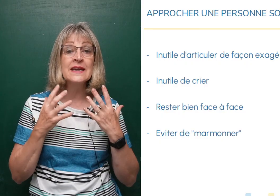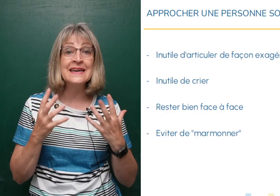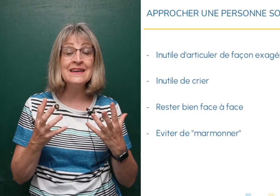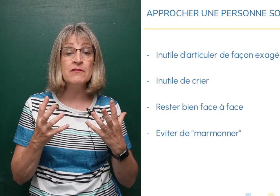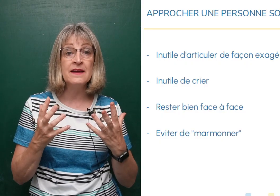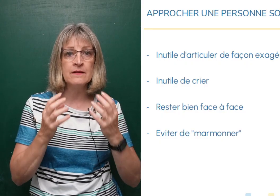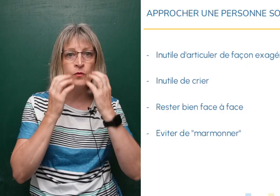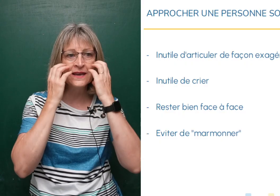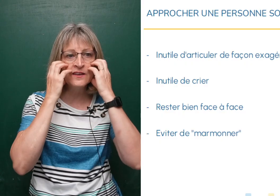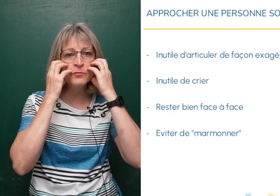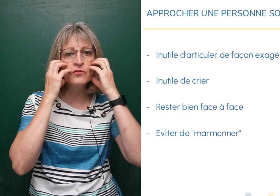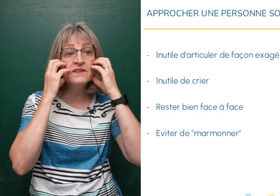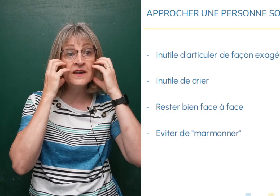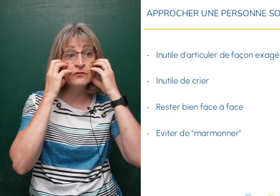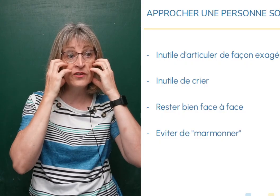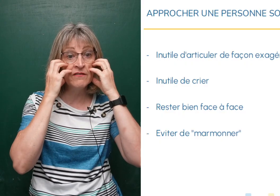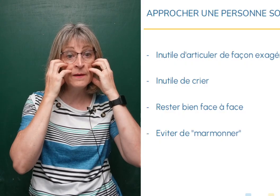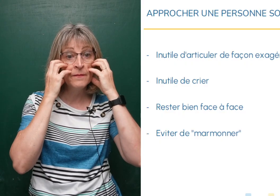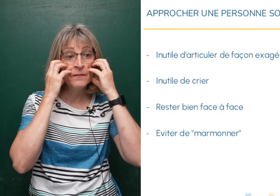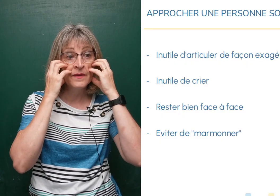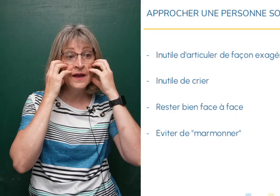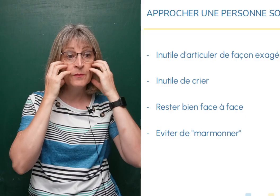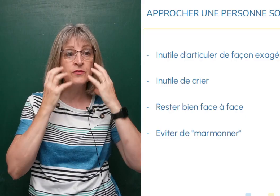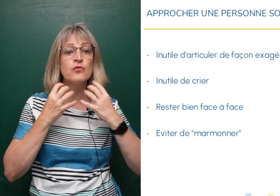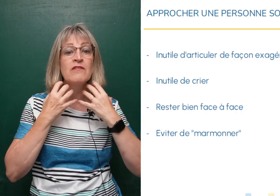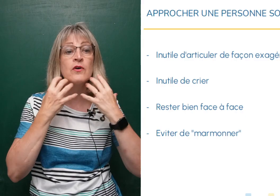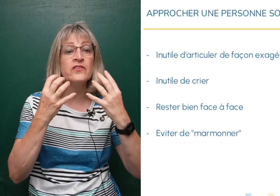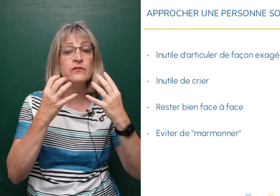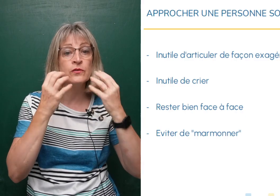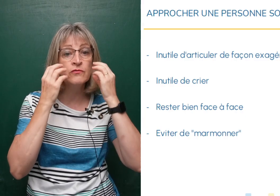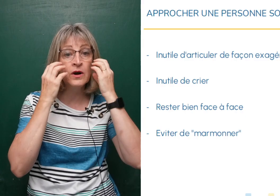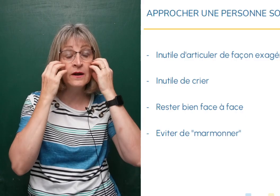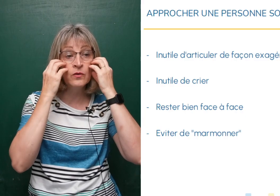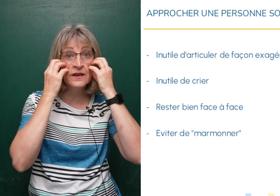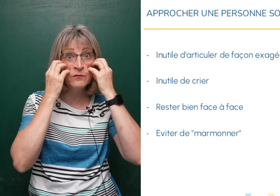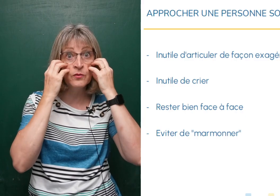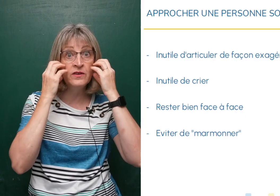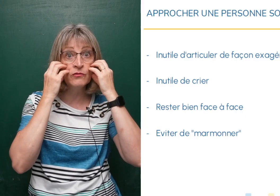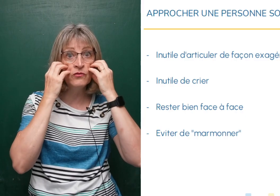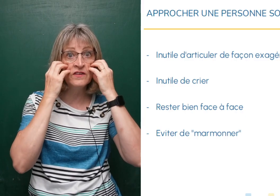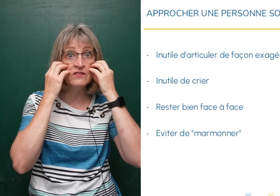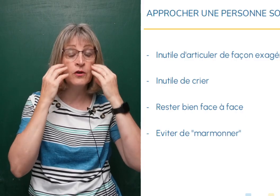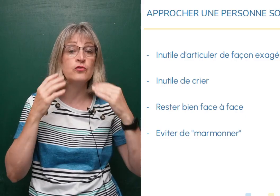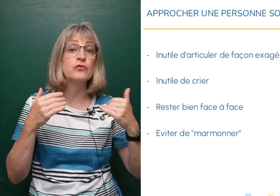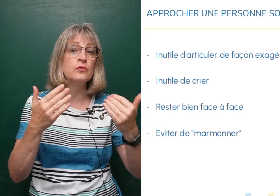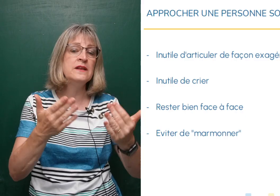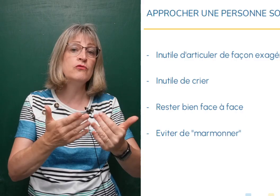crie, en fait, on crispe son visage, vous savez? Hein, puisqu'on doit forcer sur notre voix, on crispe au niveau du visage. Le sourd, lui, il ne vous